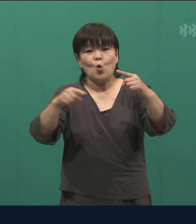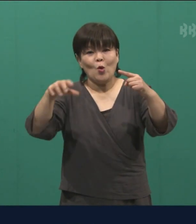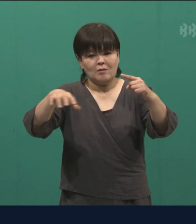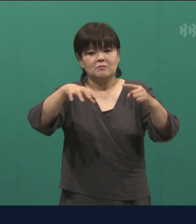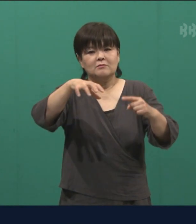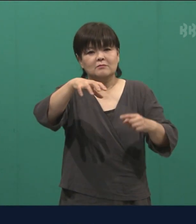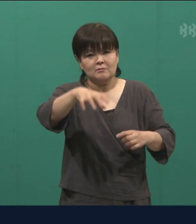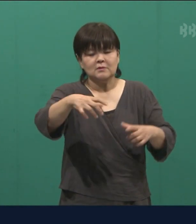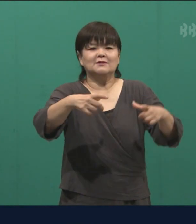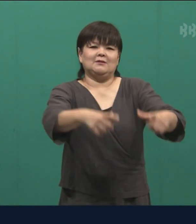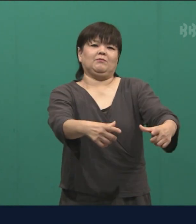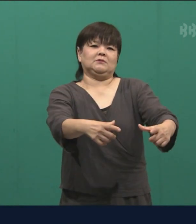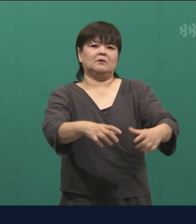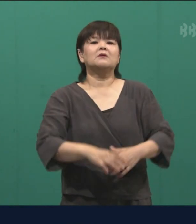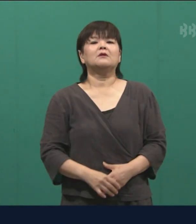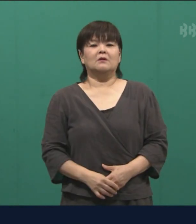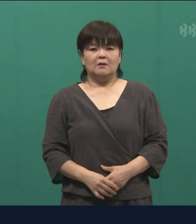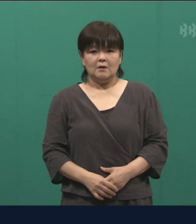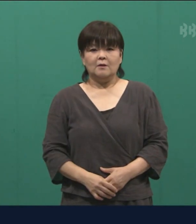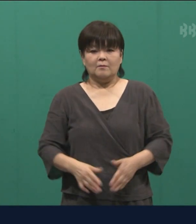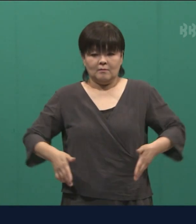置されました。